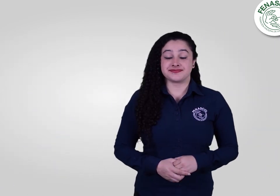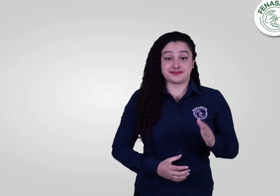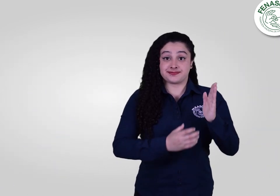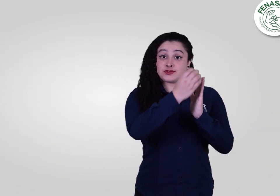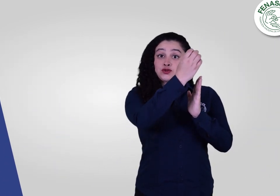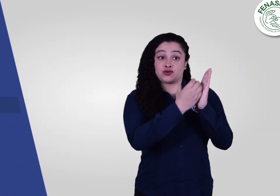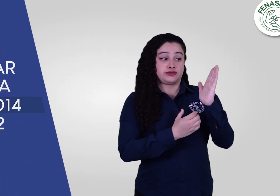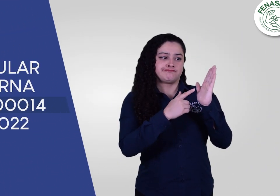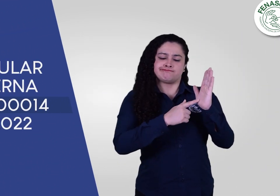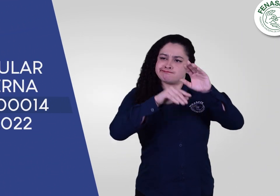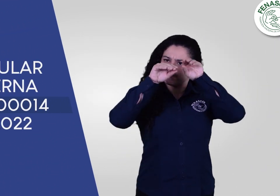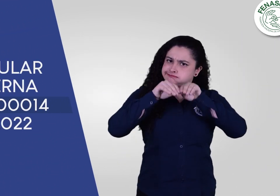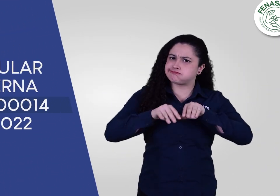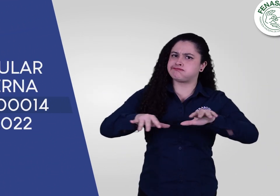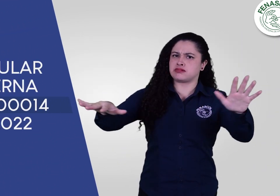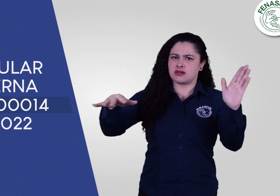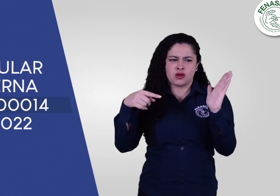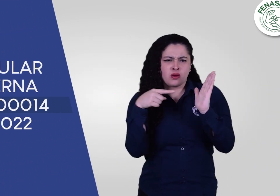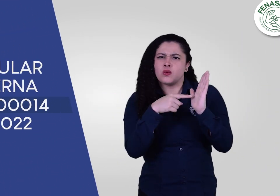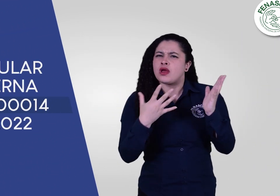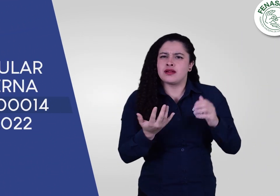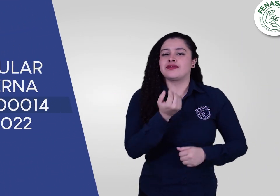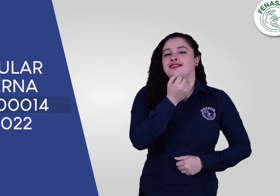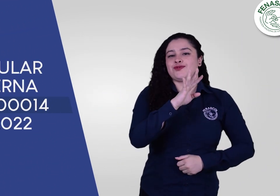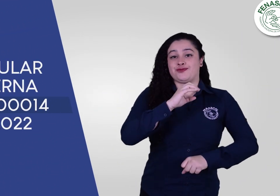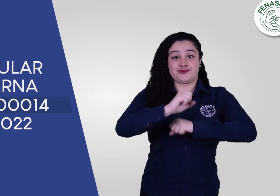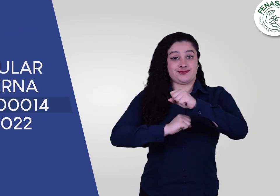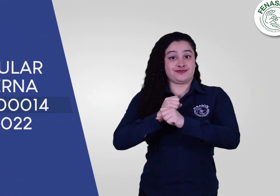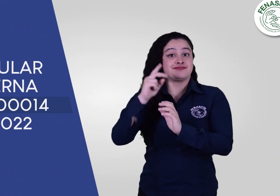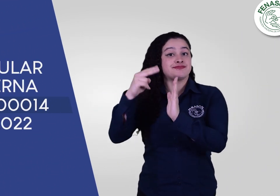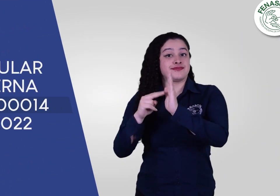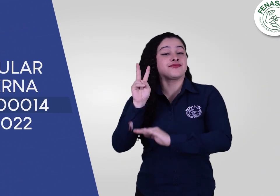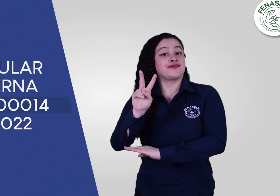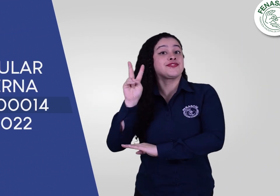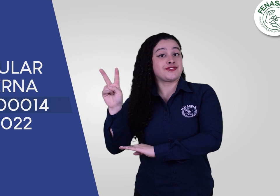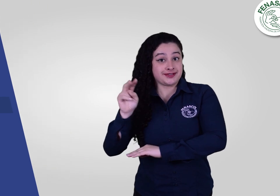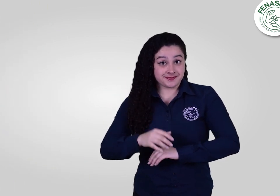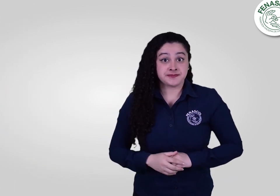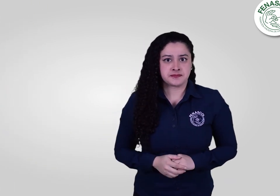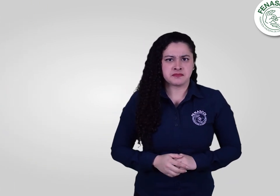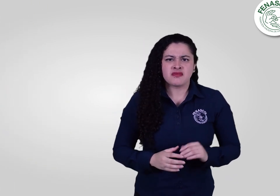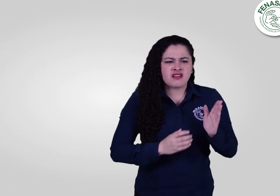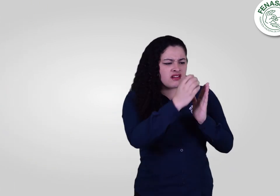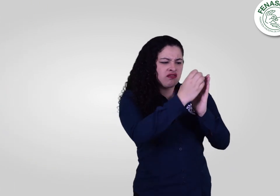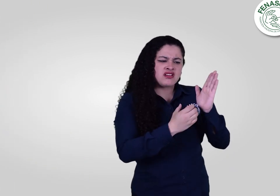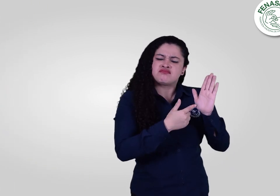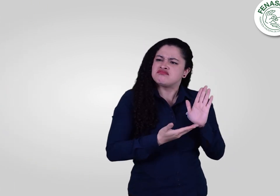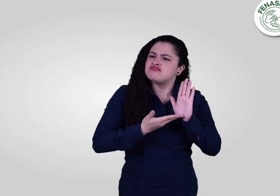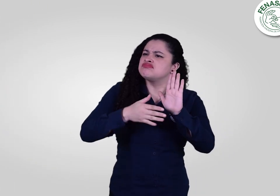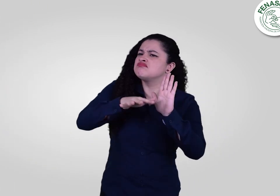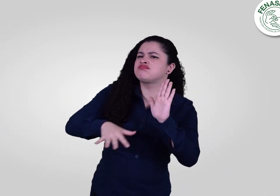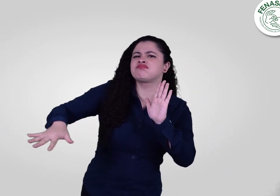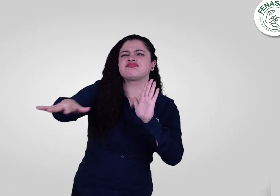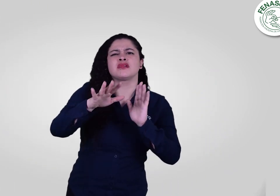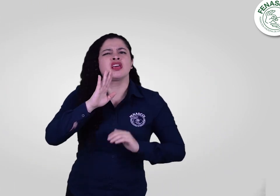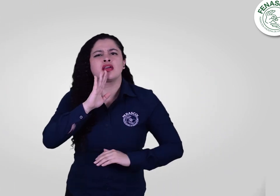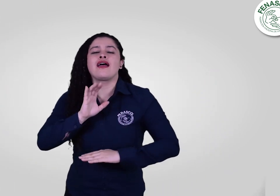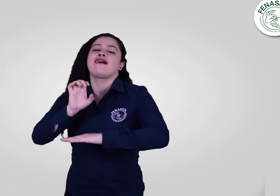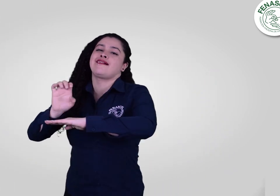circular externa número 14 de 2022 para las entidades